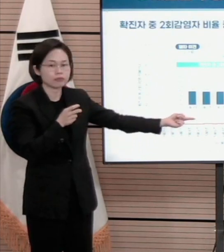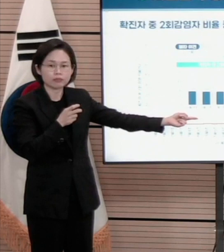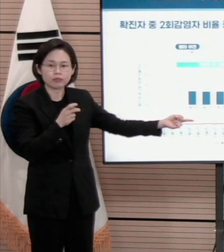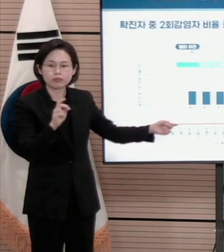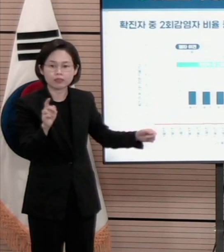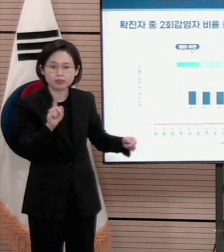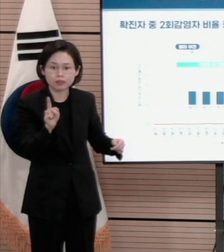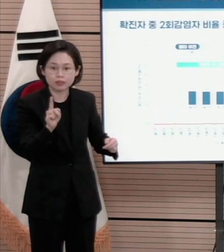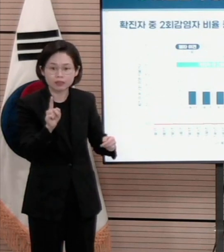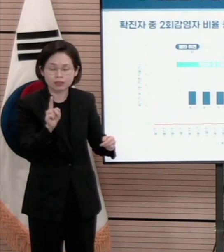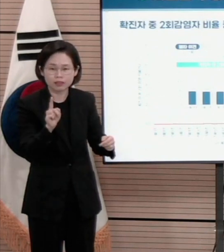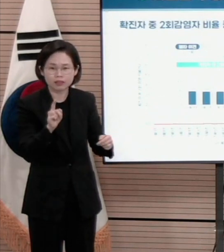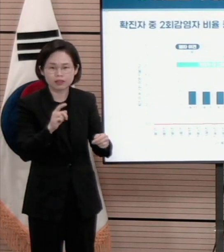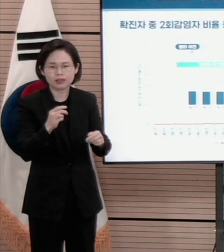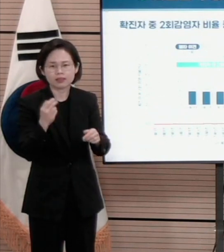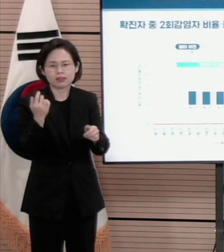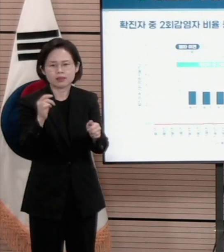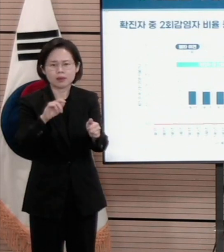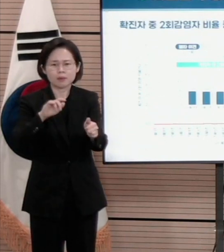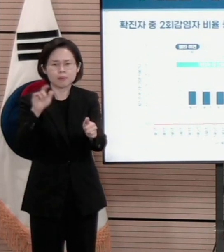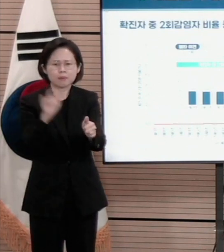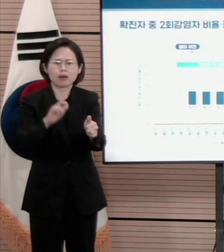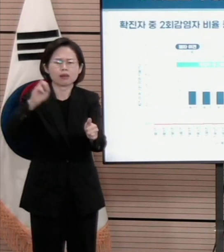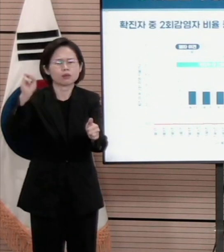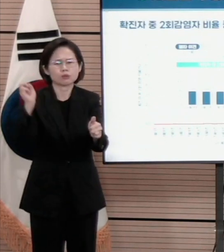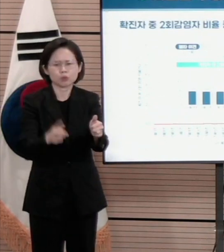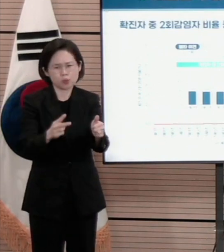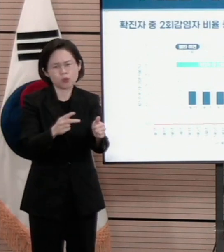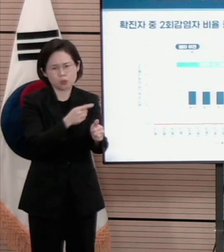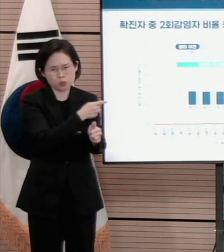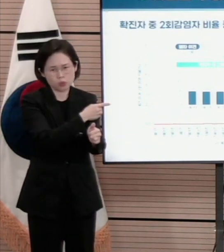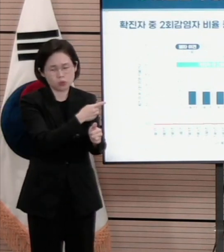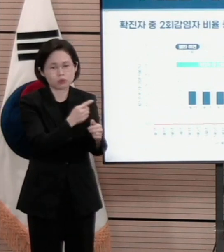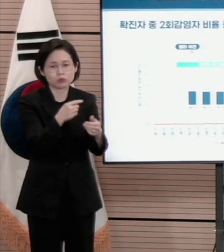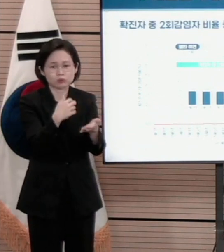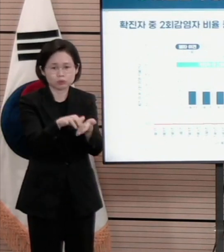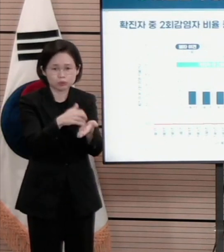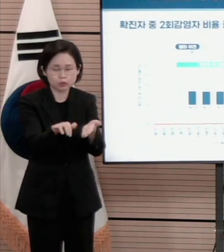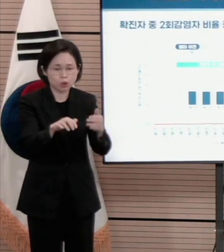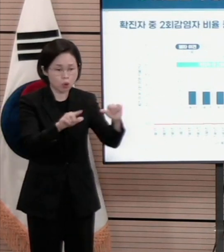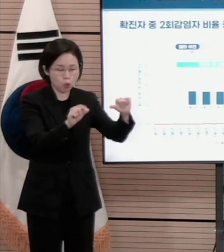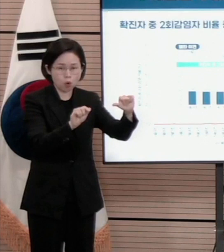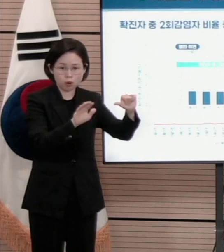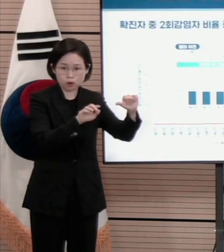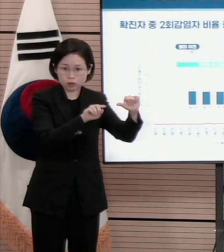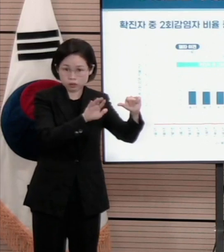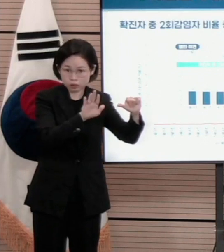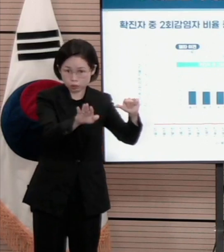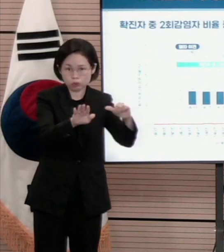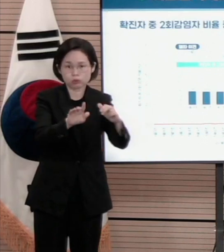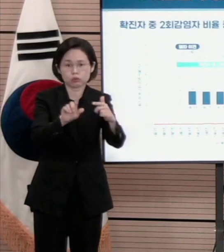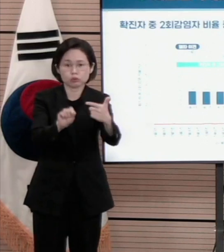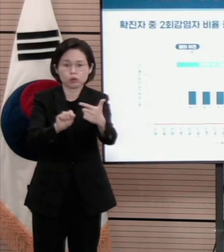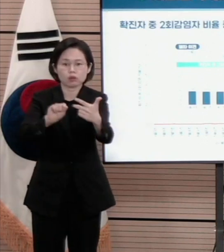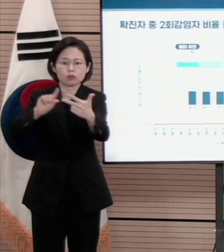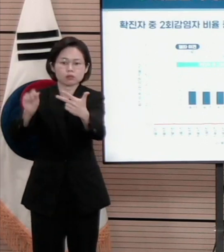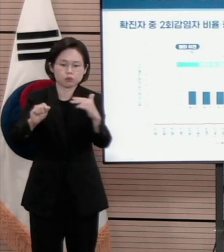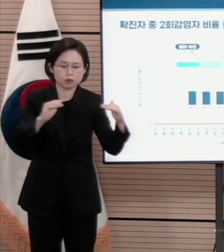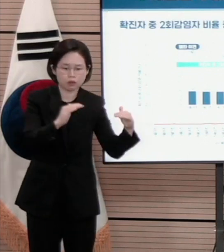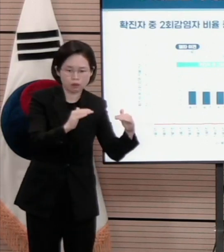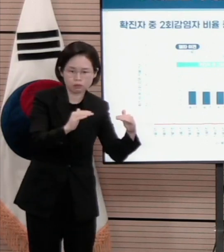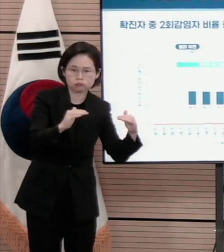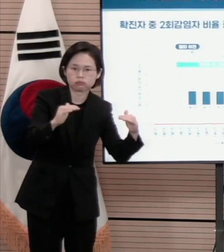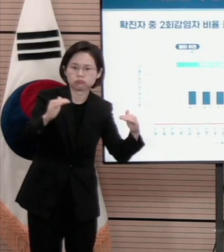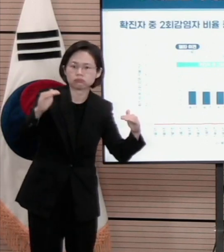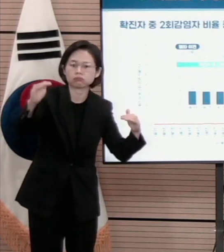중에 재감염자의 비율입니다. 보시는 것처럼 5월 이후에 6월, 7월 계속 증가세를